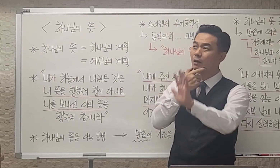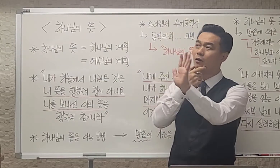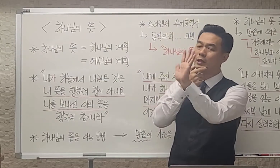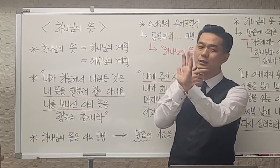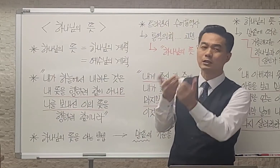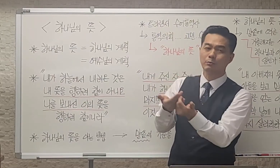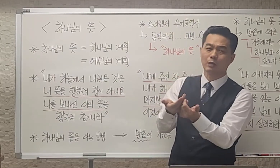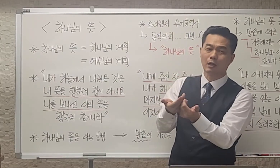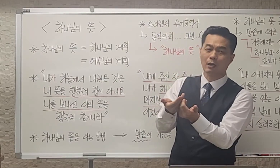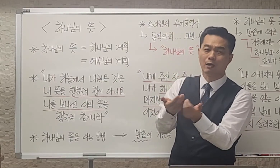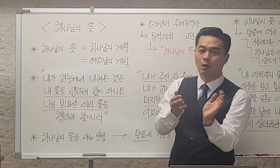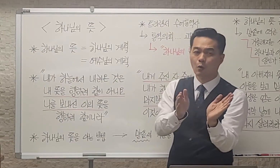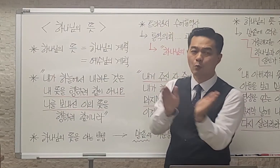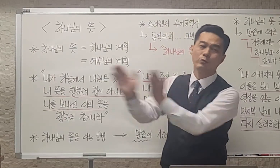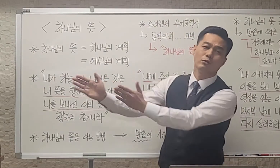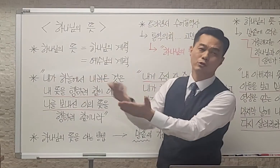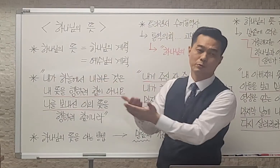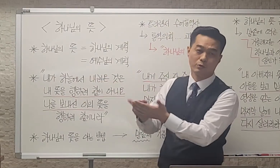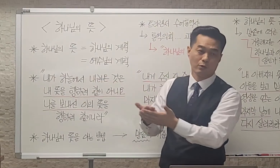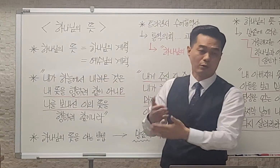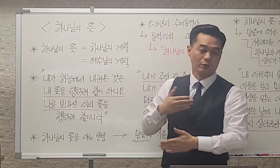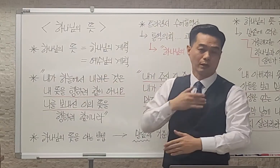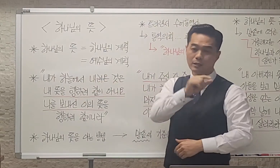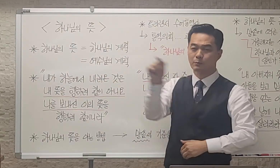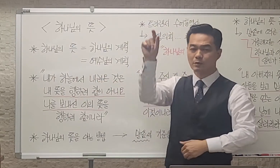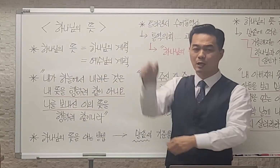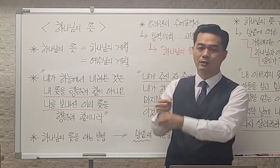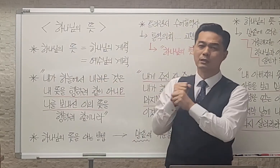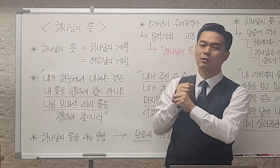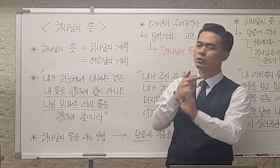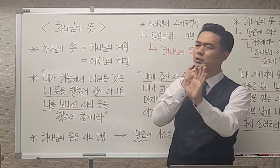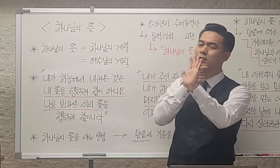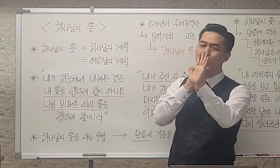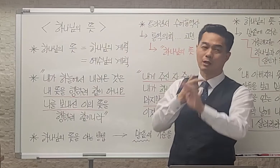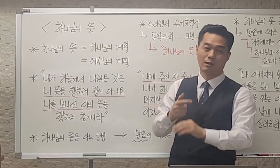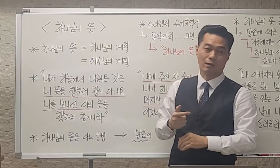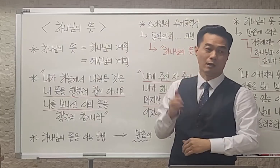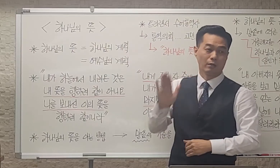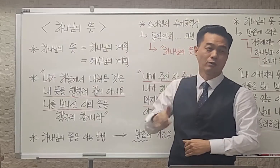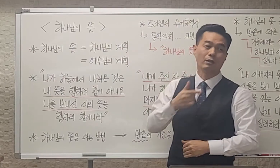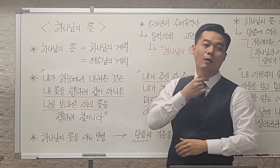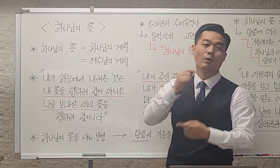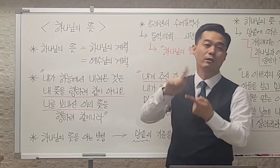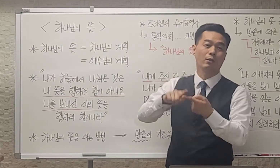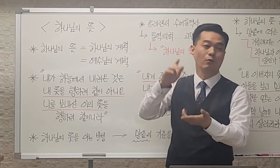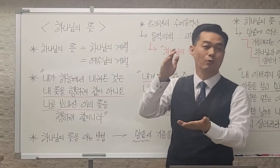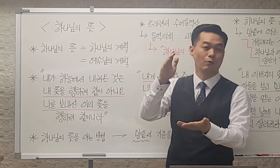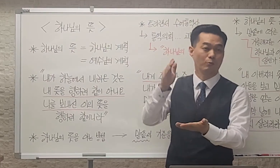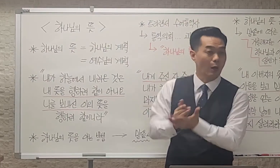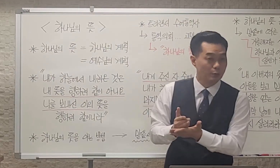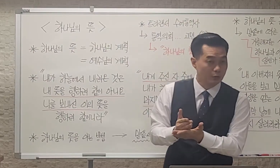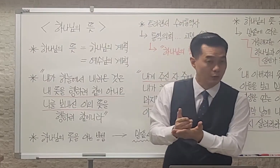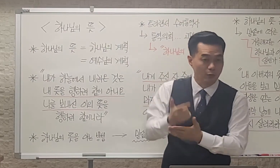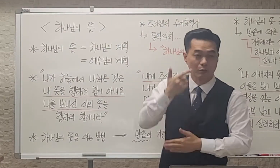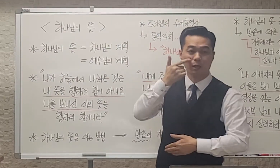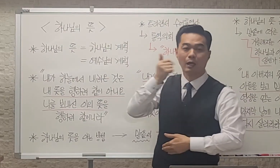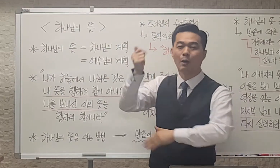나 싫습니다. 옮겨주십시오. 나 십자가 지는 거 싫습니다. 그런데 내 원대로 마옵시고